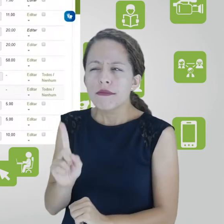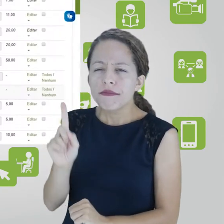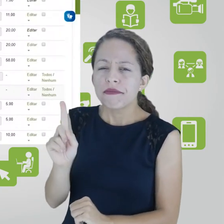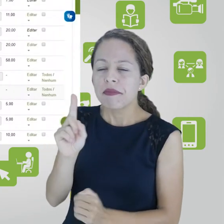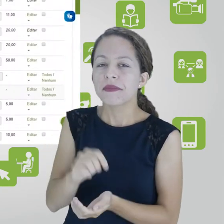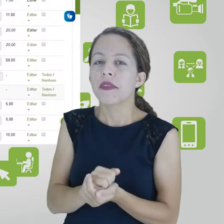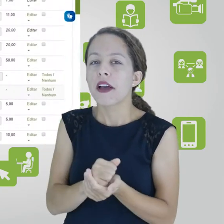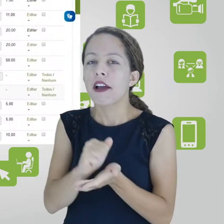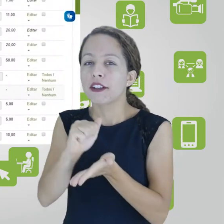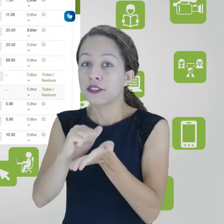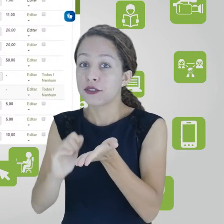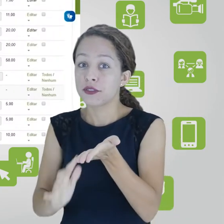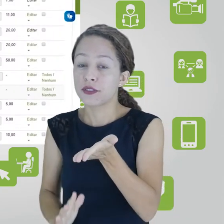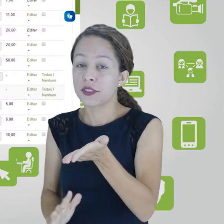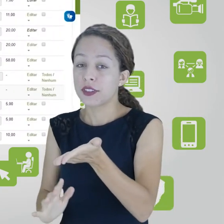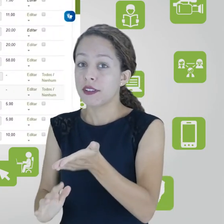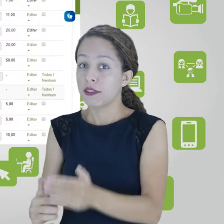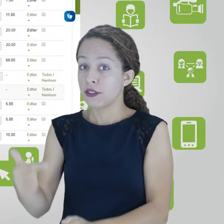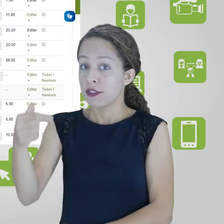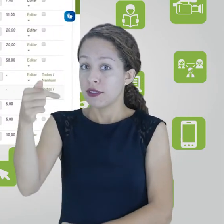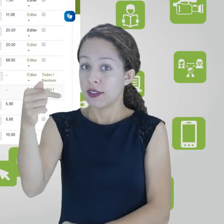em esse cantinho aqui, ó.